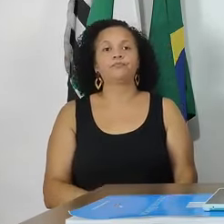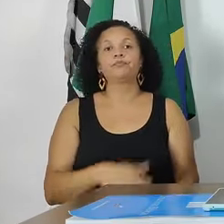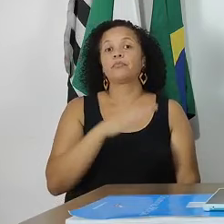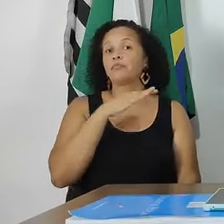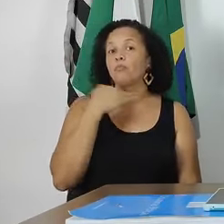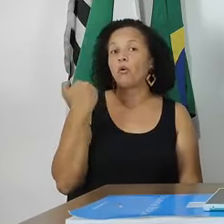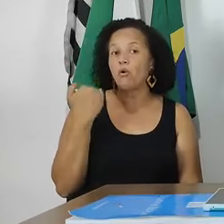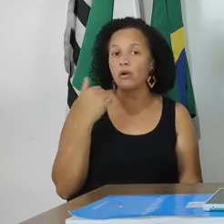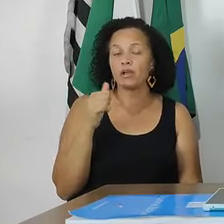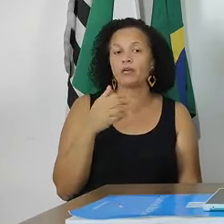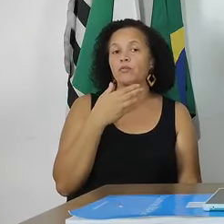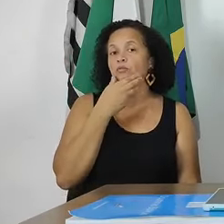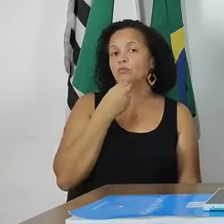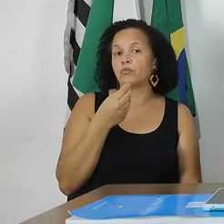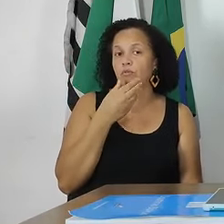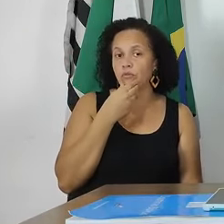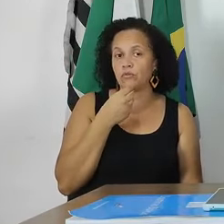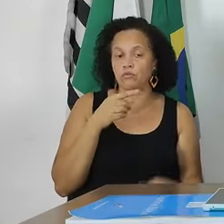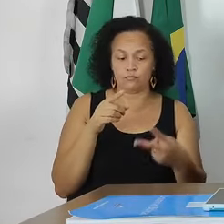outro filho, ficou